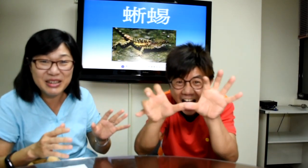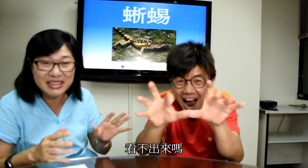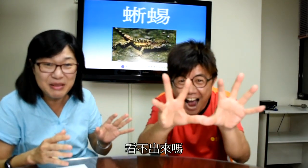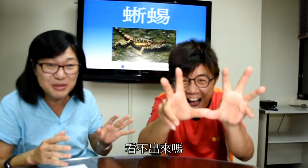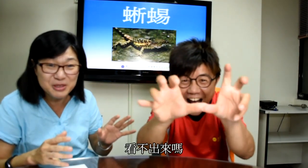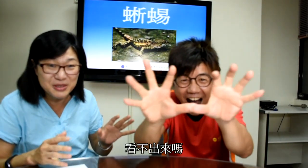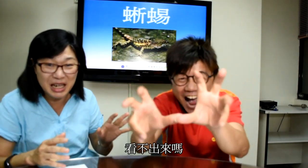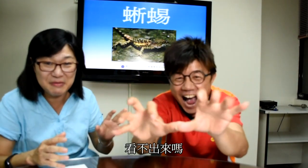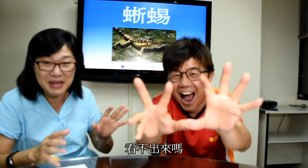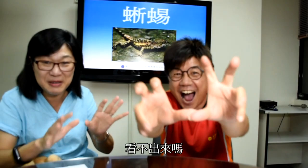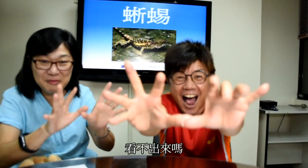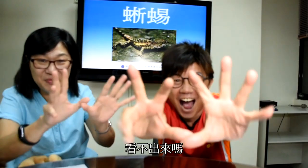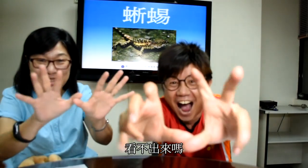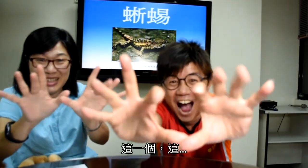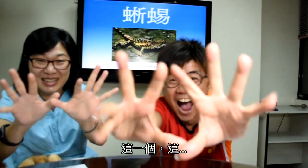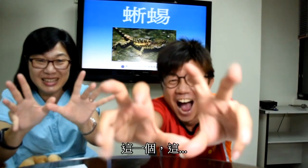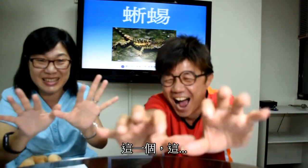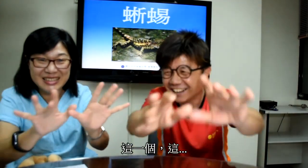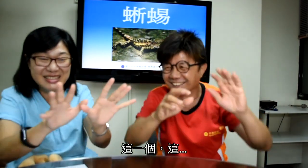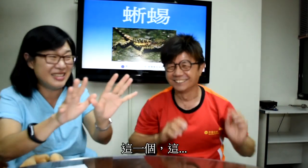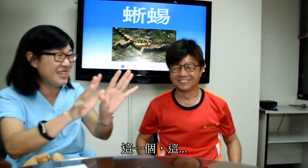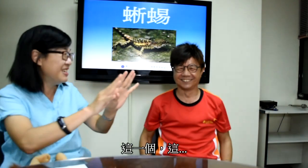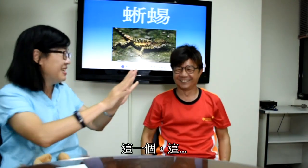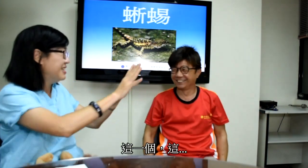看不出来吗？这个。